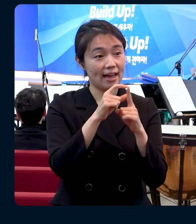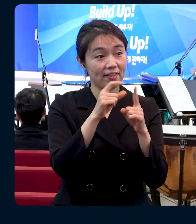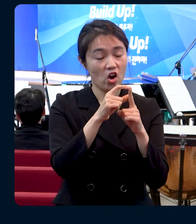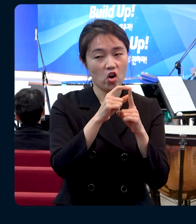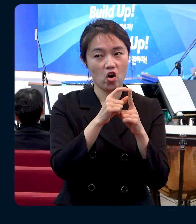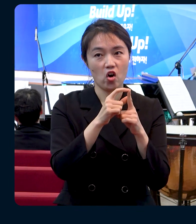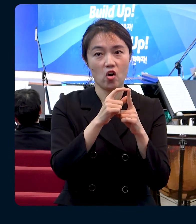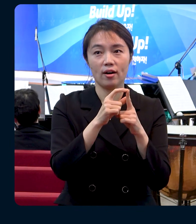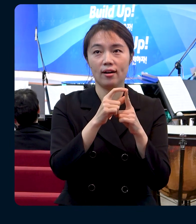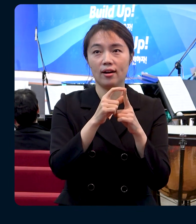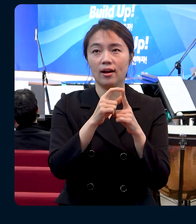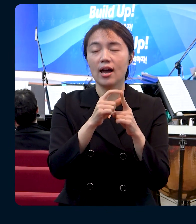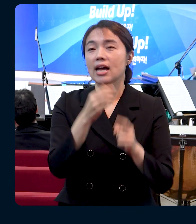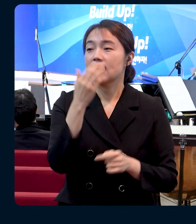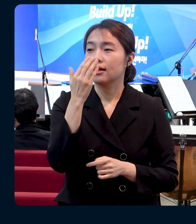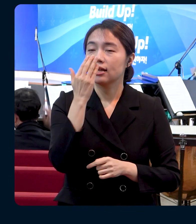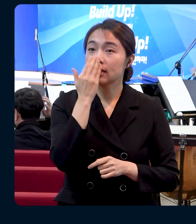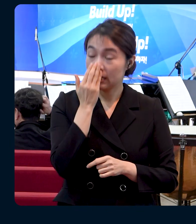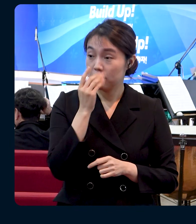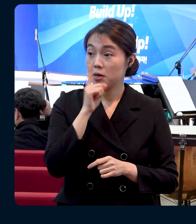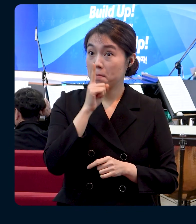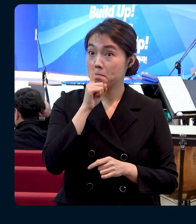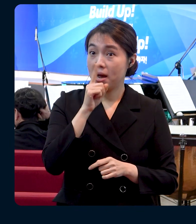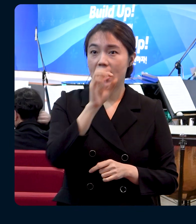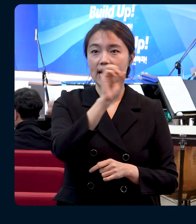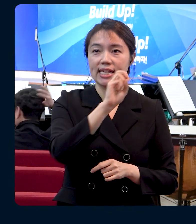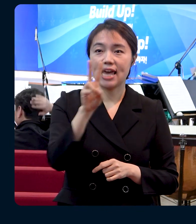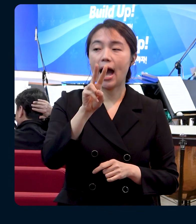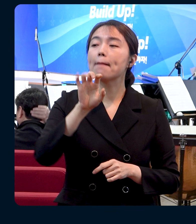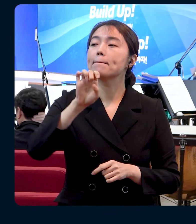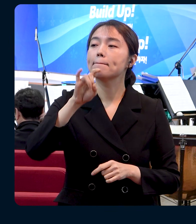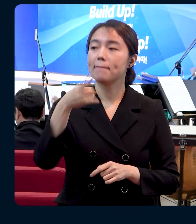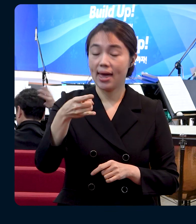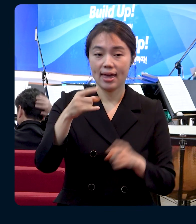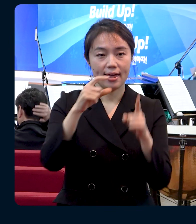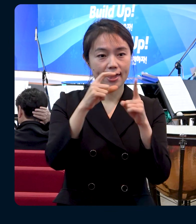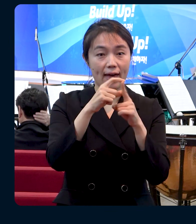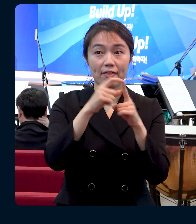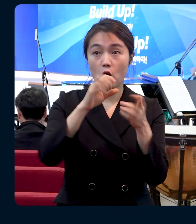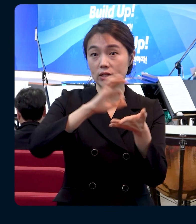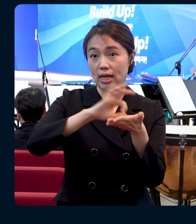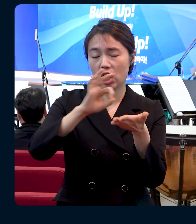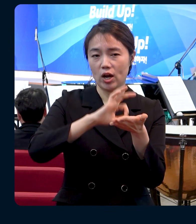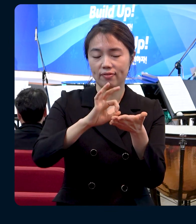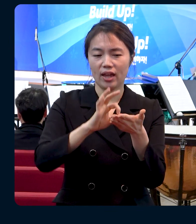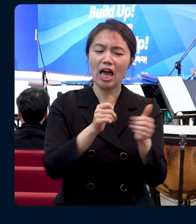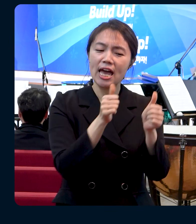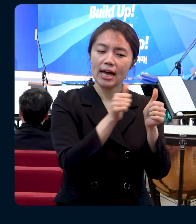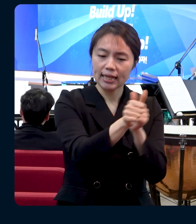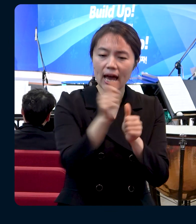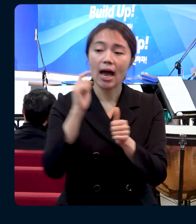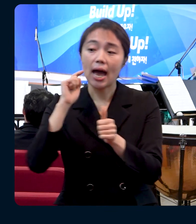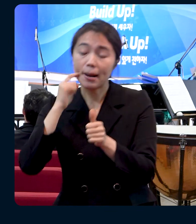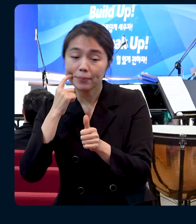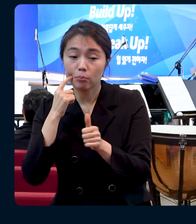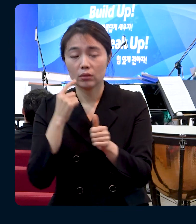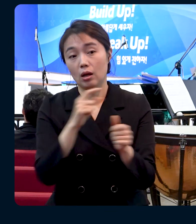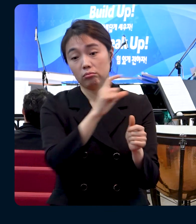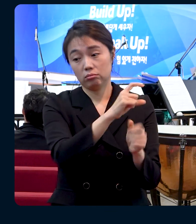이 빼어나다, 아름답다는 이 두 말은요, 히브리어로 보면 똑같은 단어 야페라는 말의